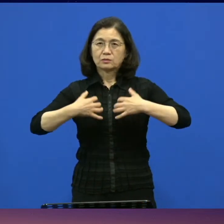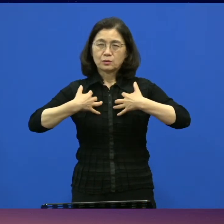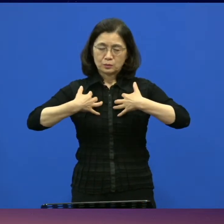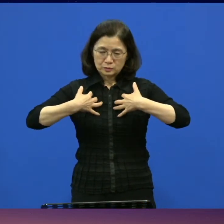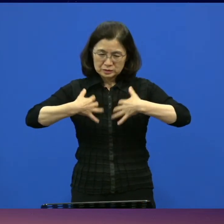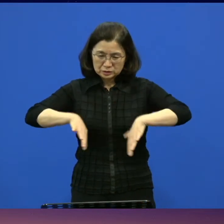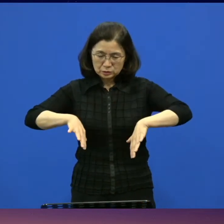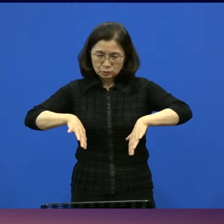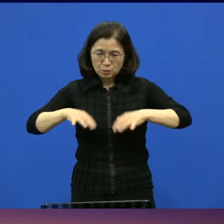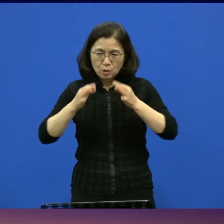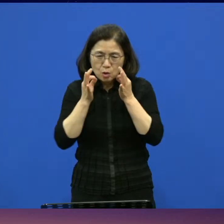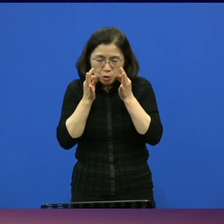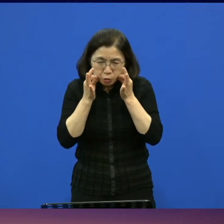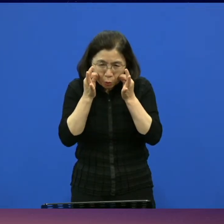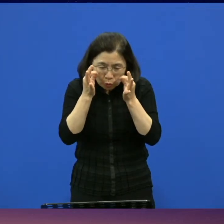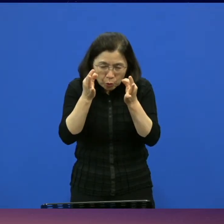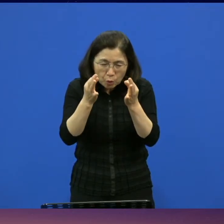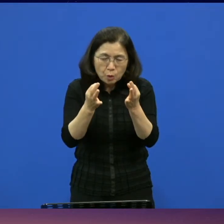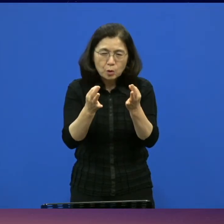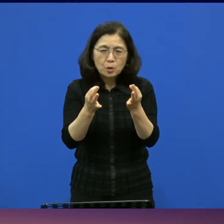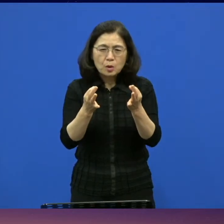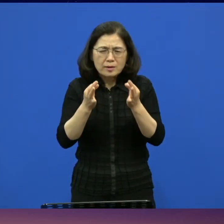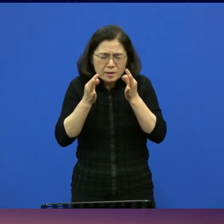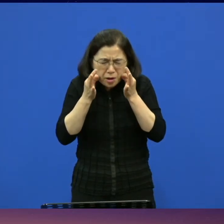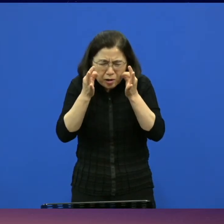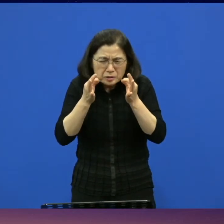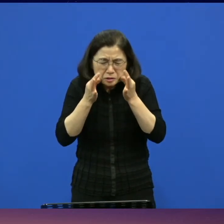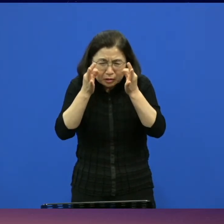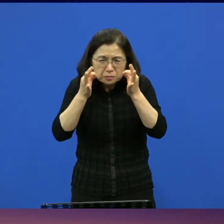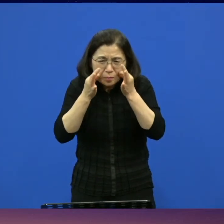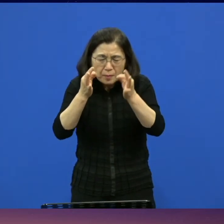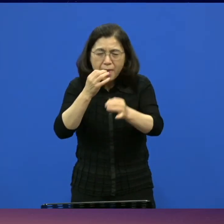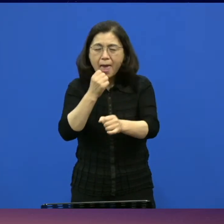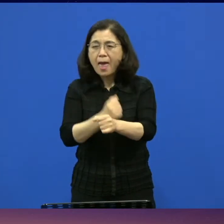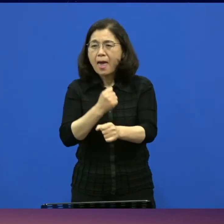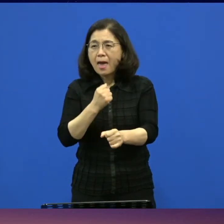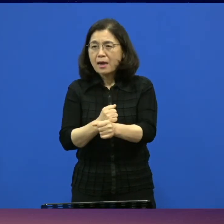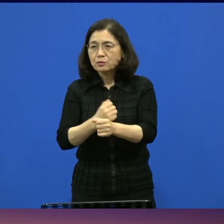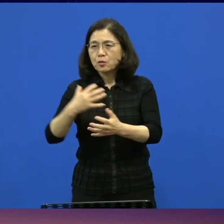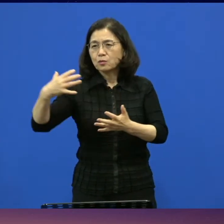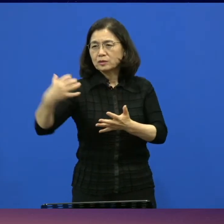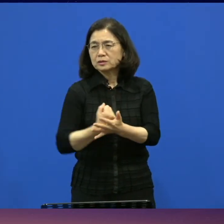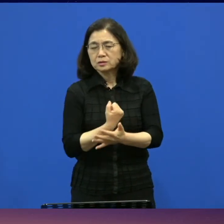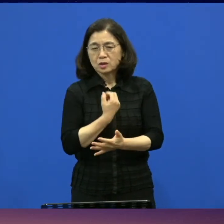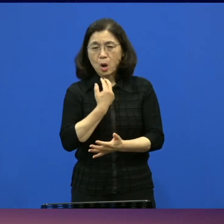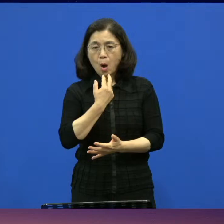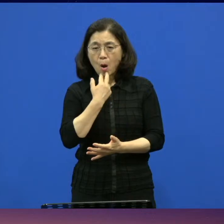노력에 비해서 얻는 결과는 너무 초라. 그게 광야예요. 그게 우리의 마음이라.